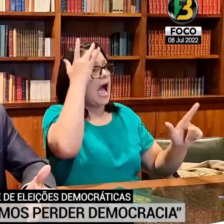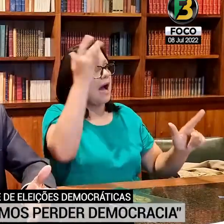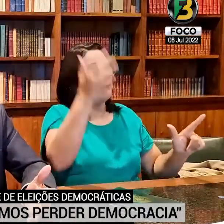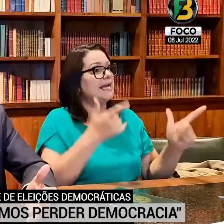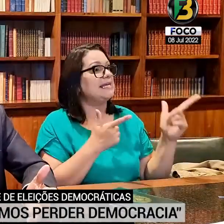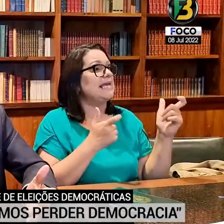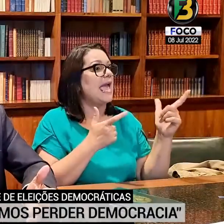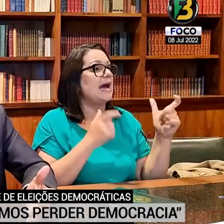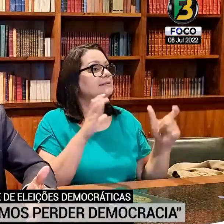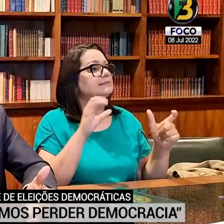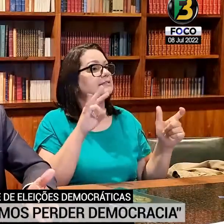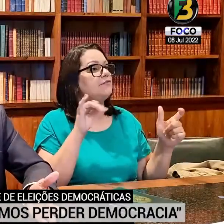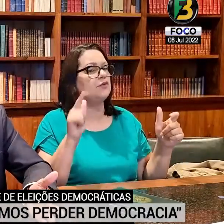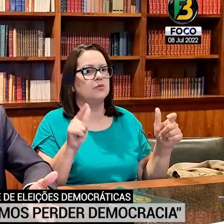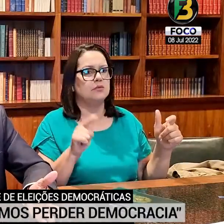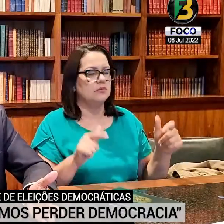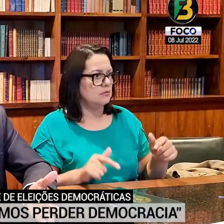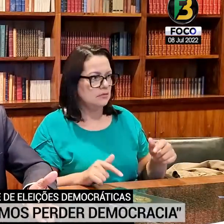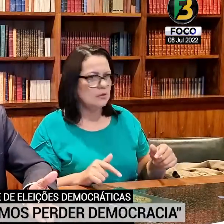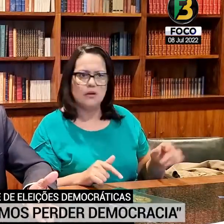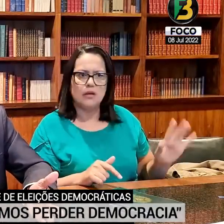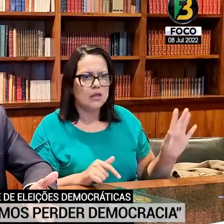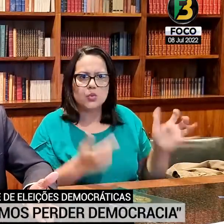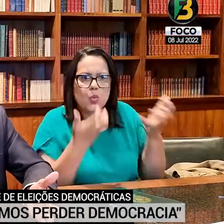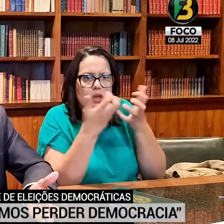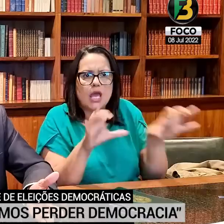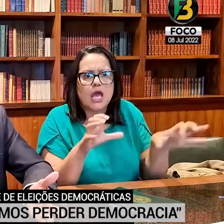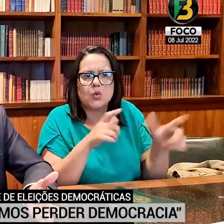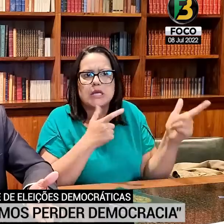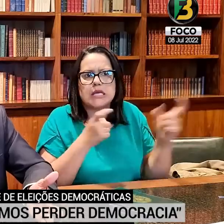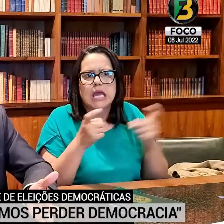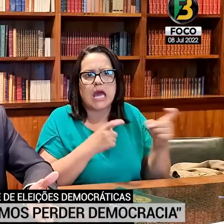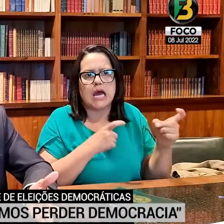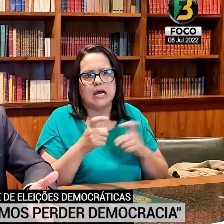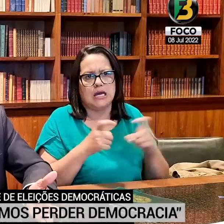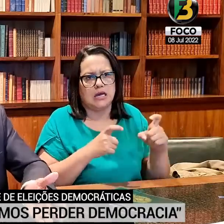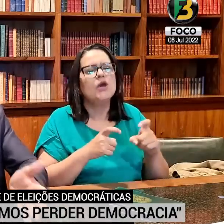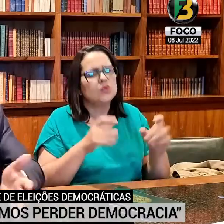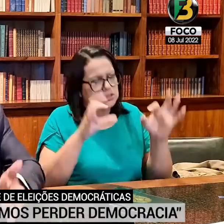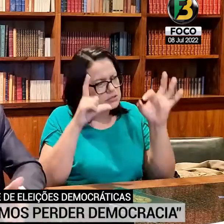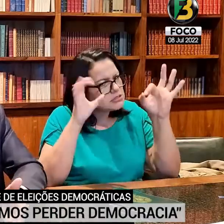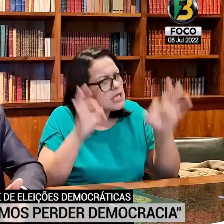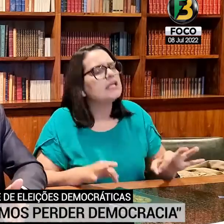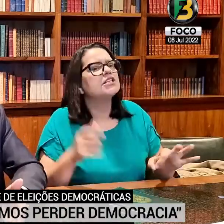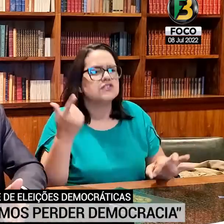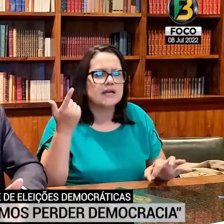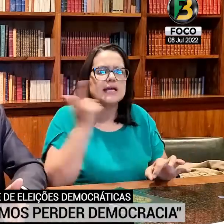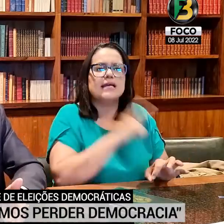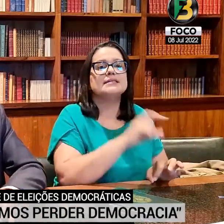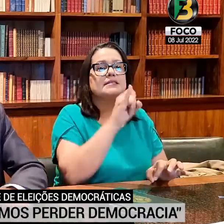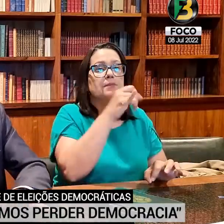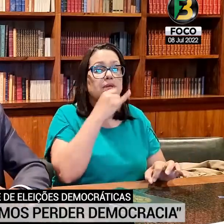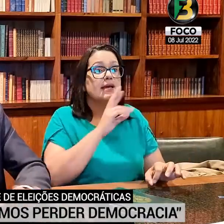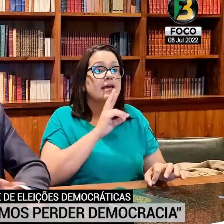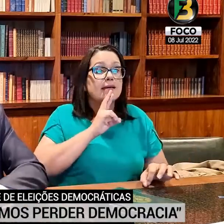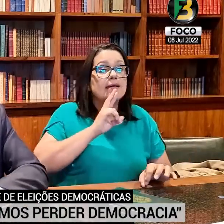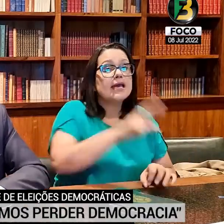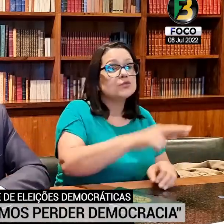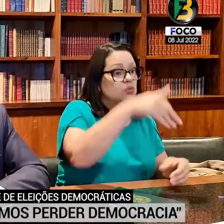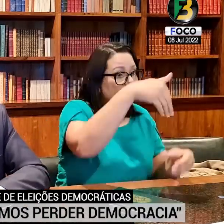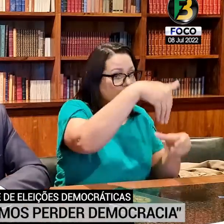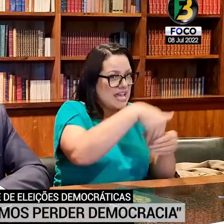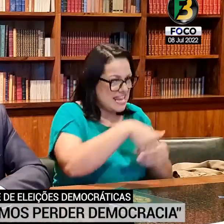seguinte ninguém que a guerra não que nós queremos temos certeza que todos nós vamos conseguir juntos aqui acabou o resultado das eleições